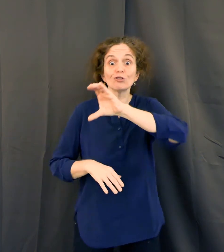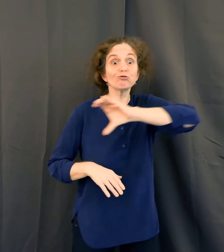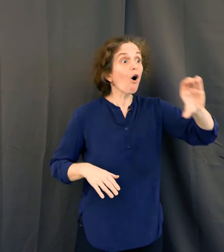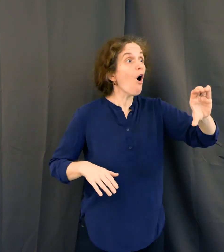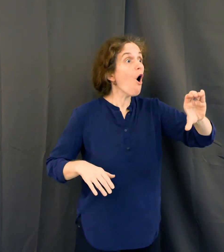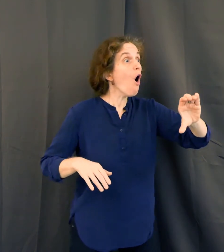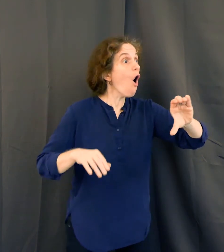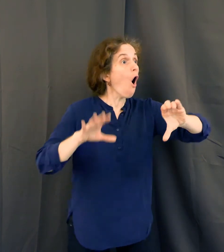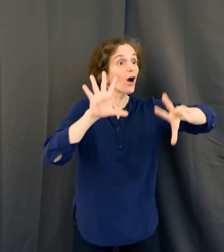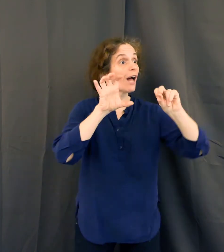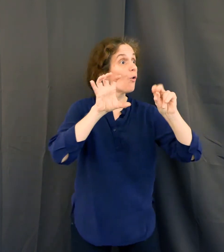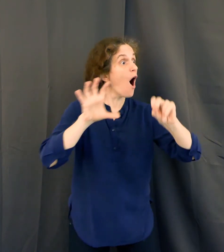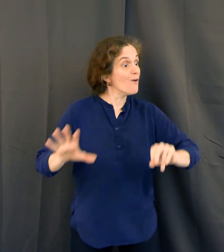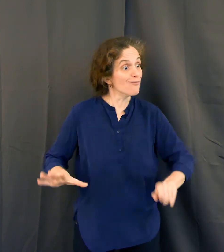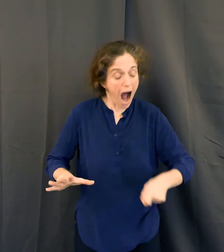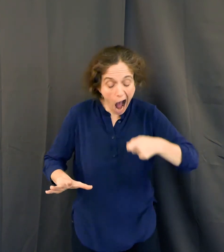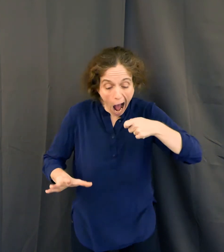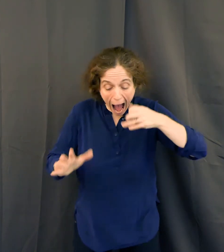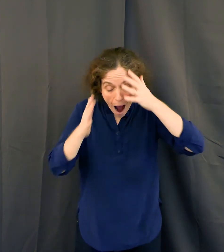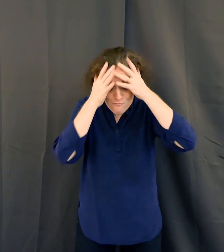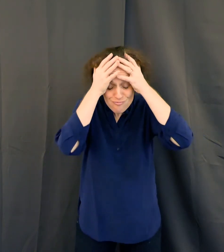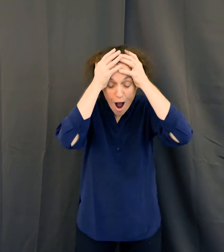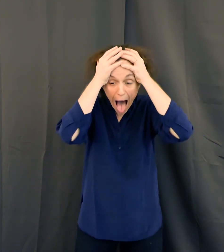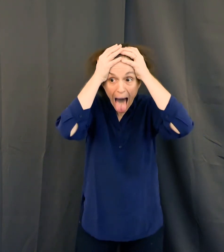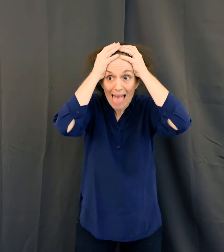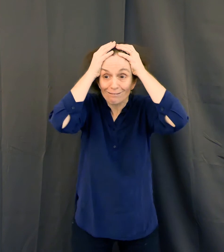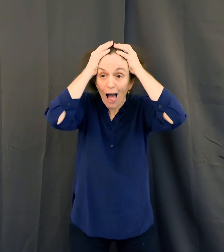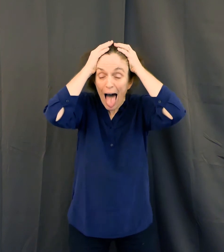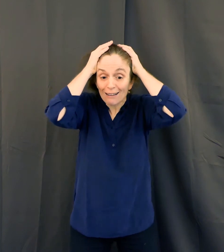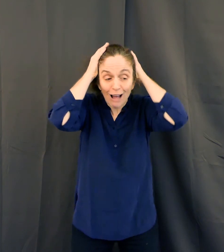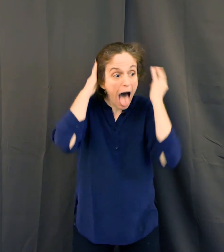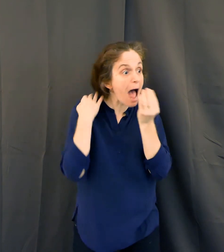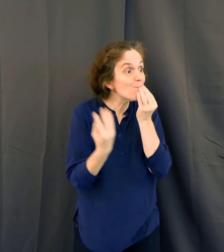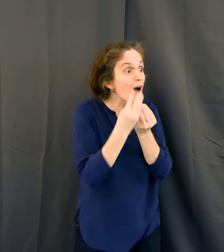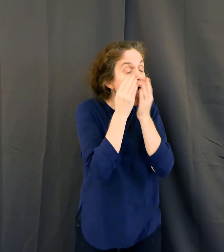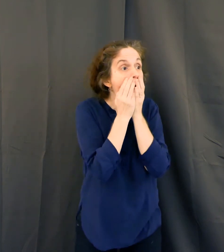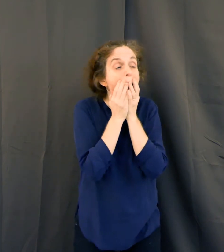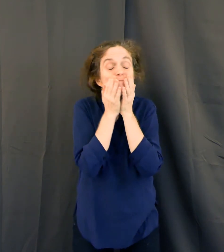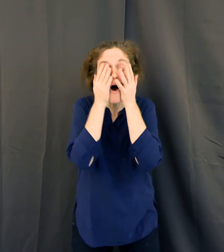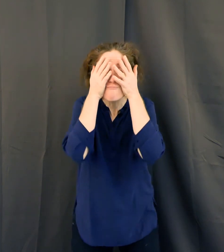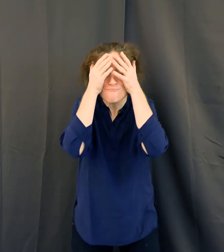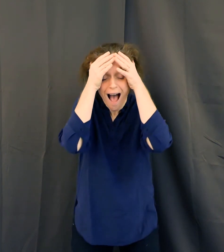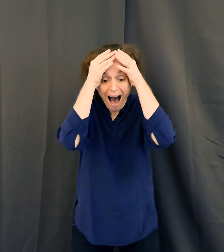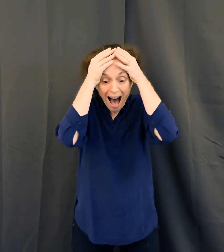39, non, 100. Oh, 80. Oh, ça fait beaucoup à manger tout